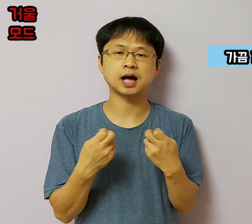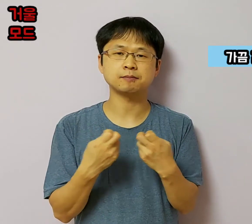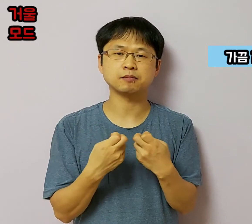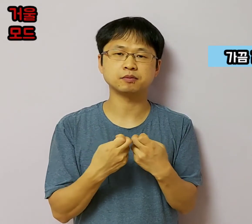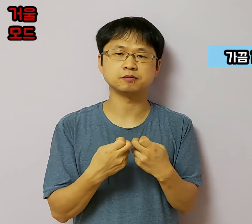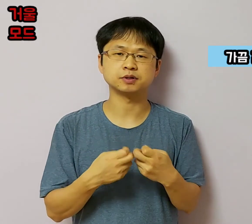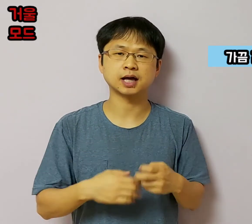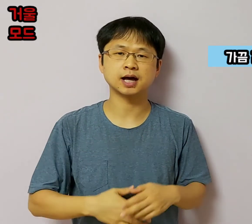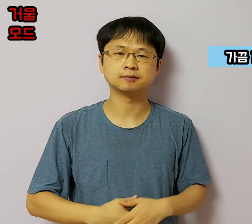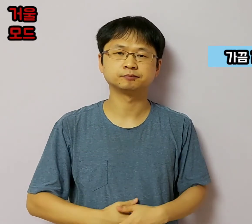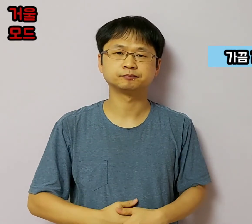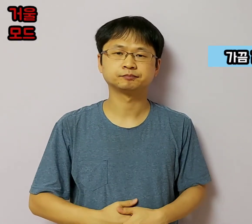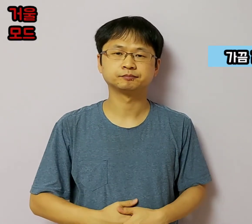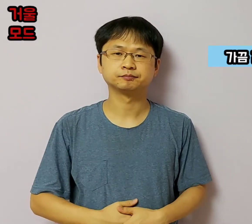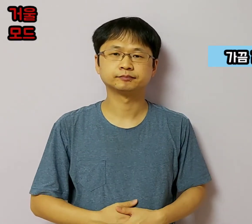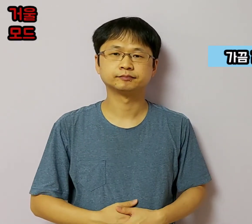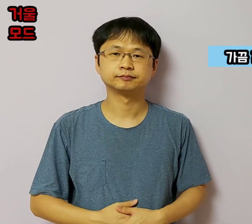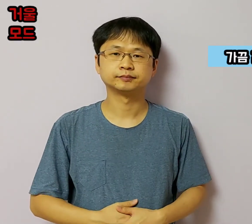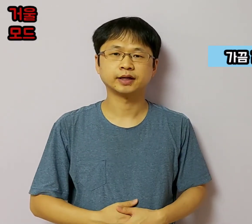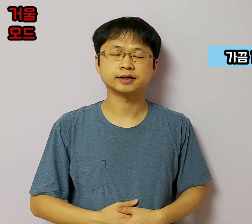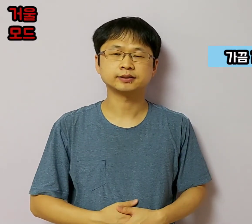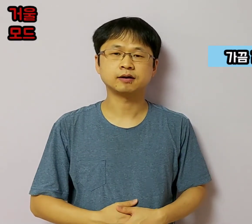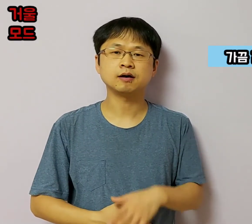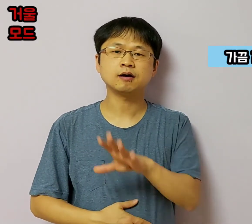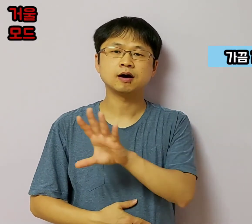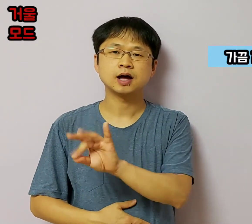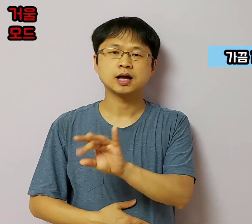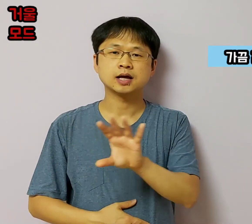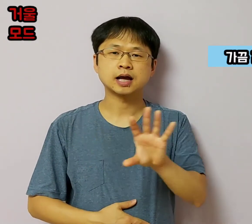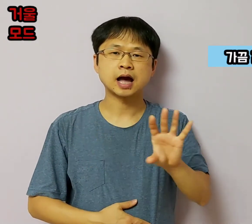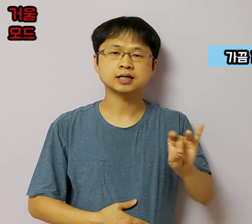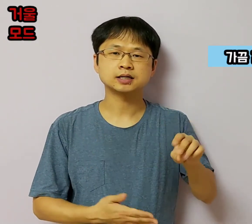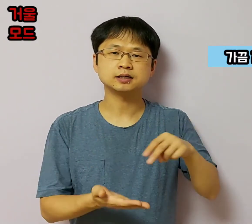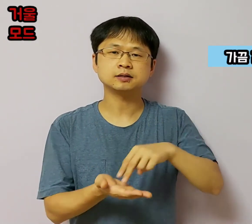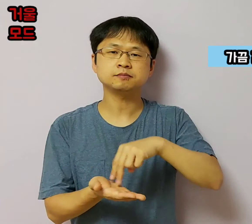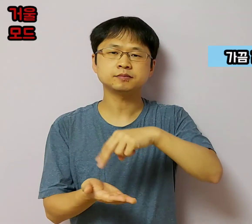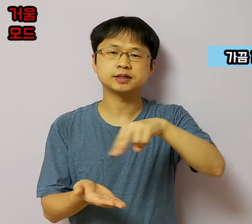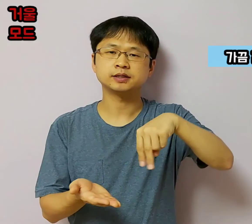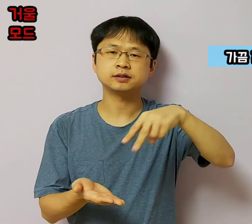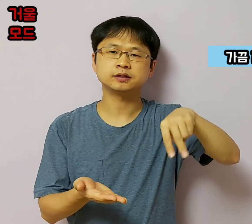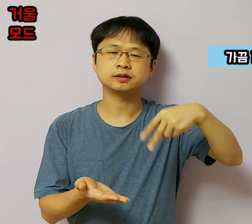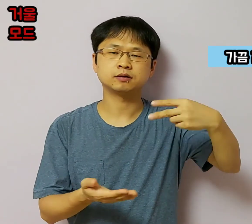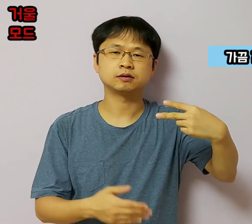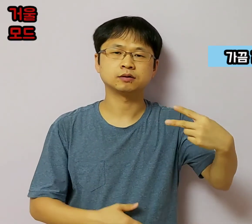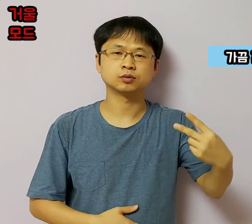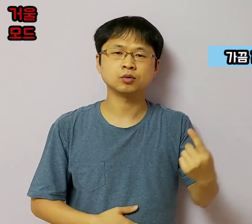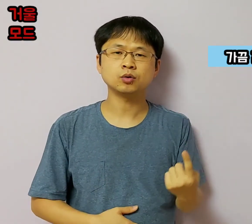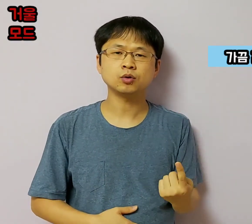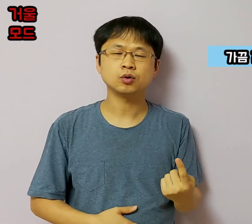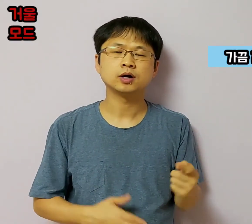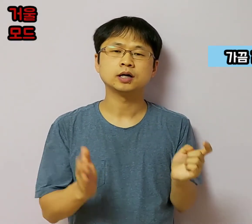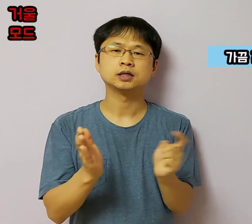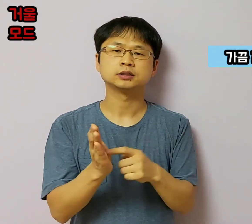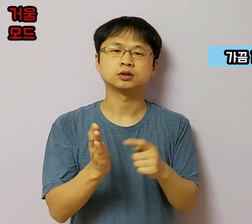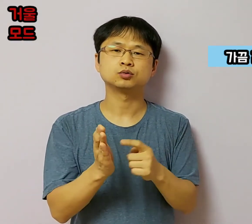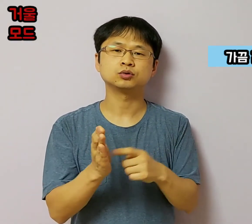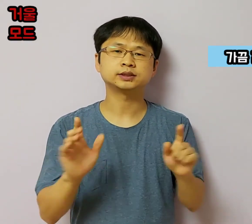됩니다. 방법입니다. 네, 그래서 가끔 길을 잃어도